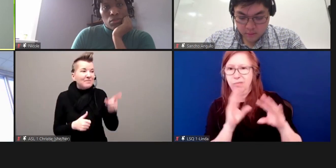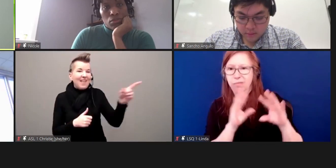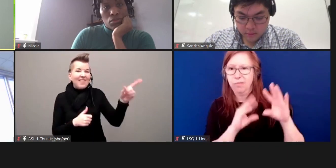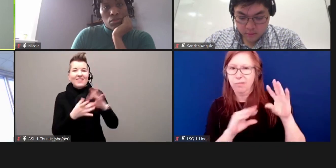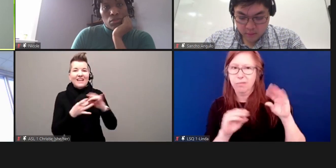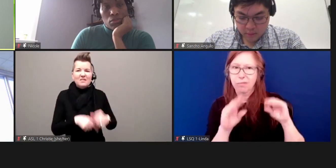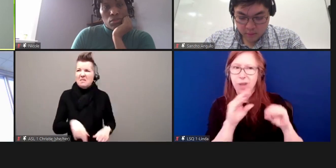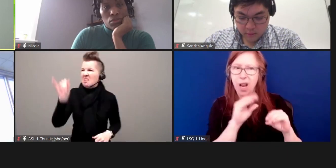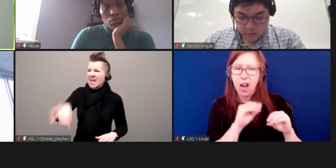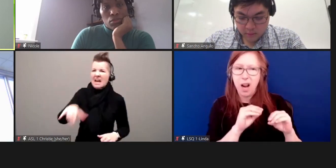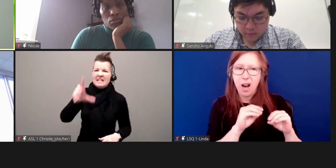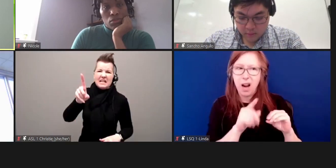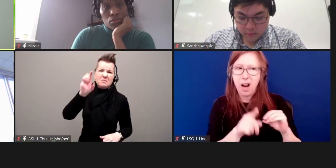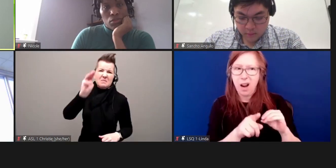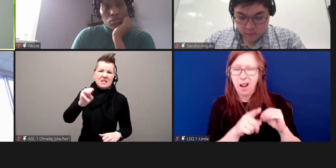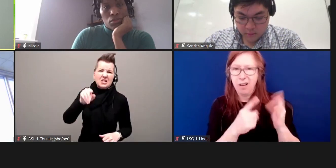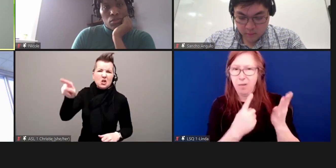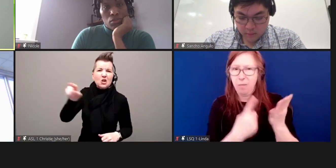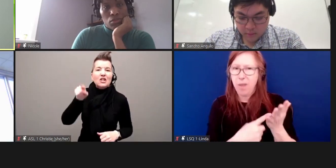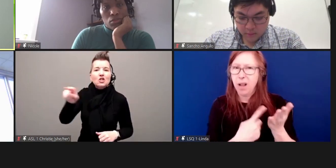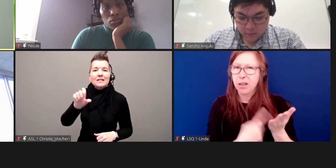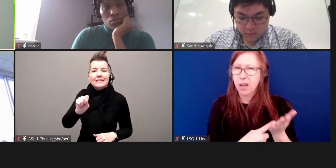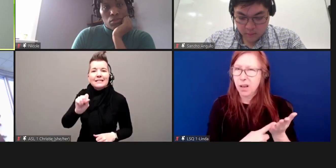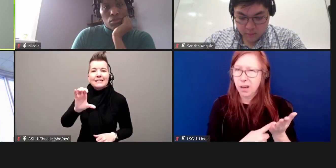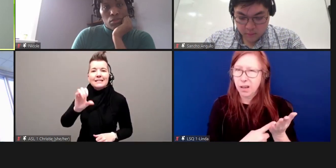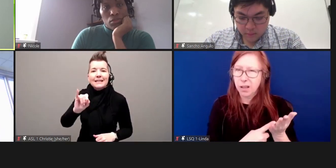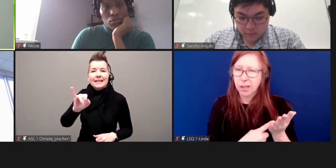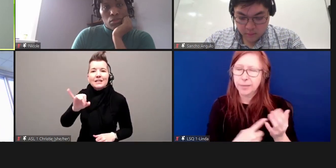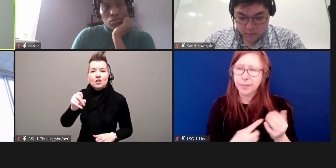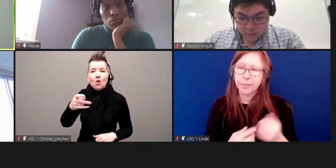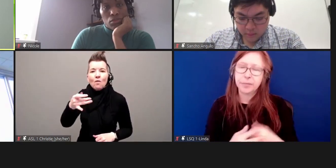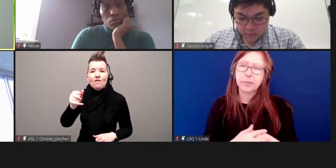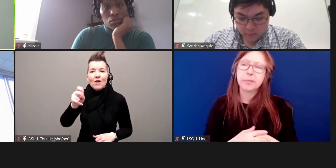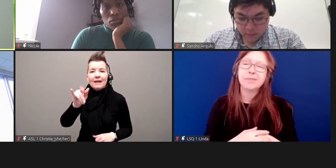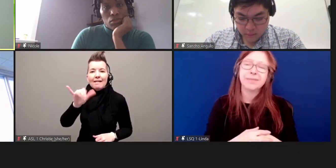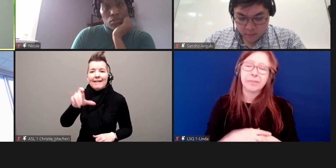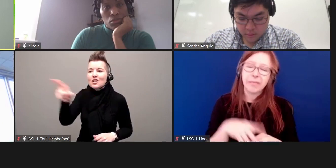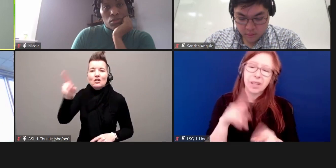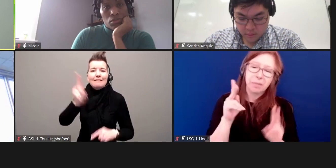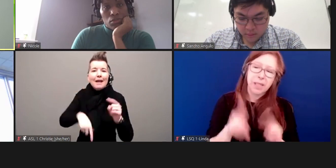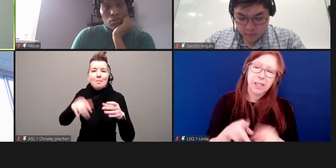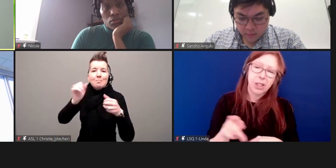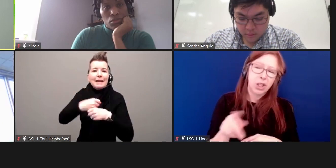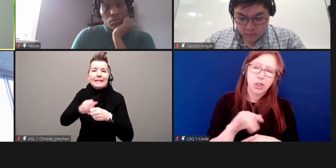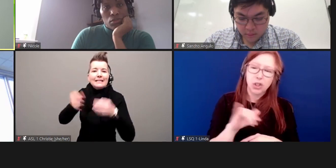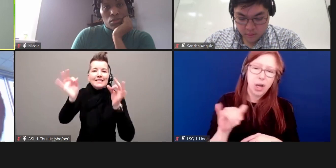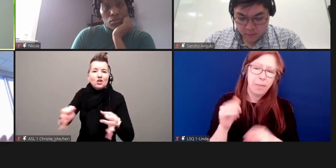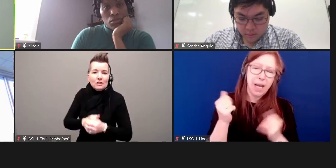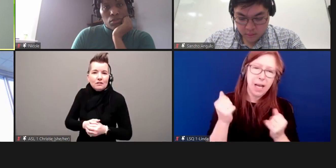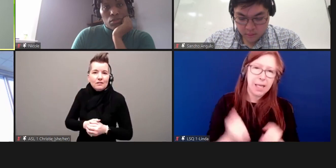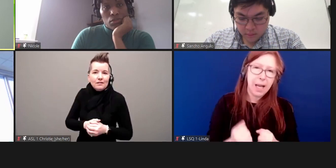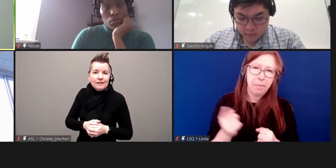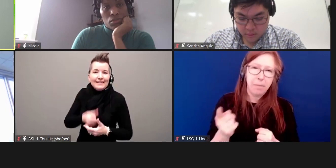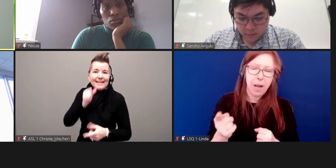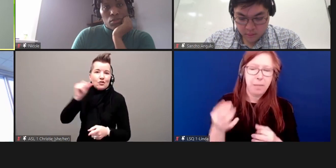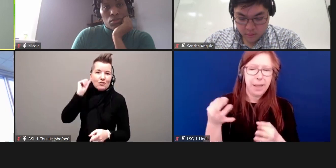ce genre de questions parce que, oh oui, cette personne ne peut jamais se décider, elle est complètement